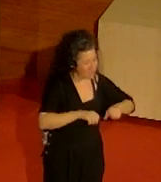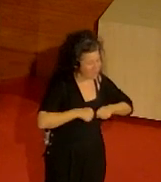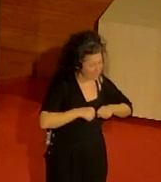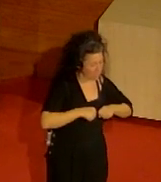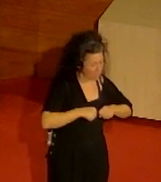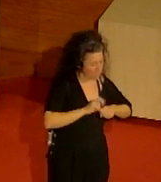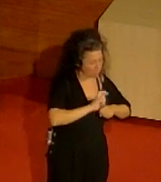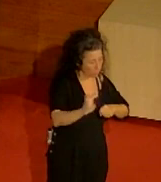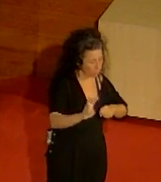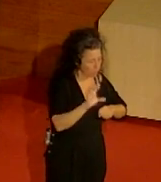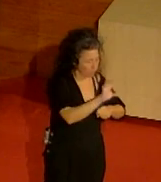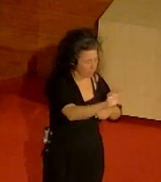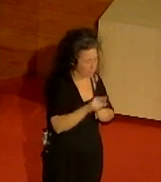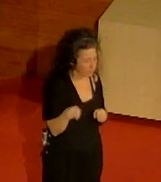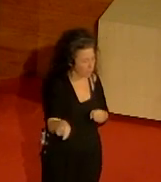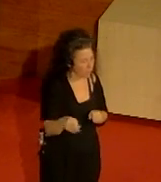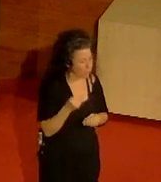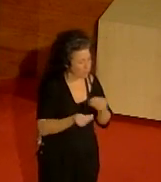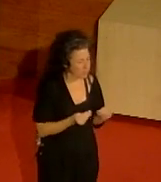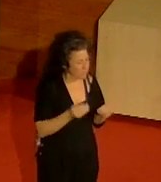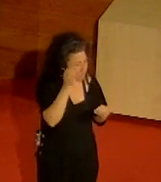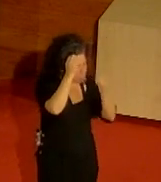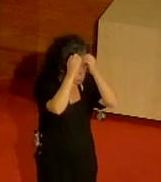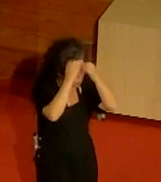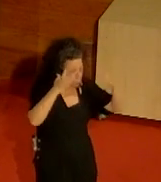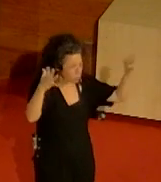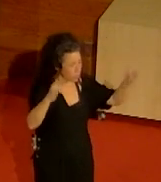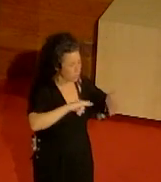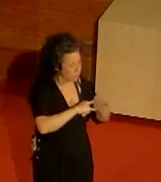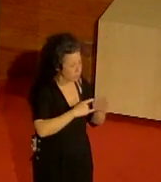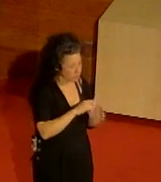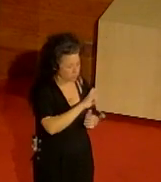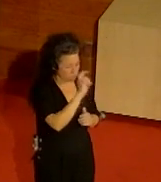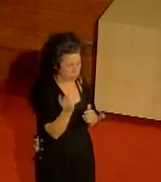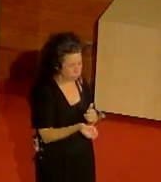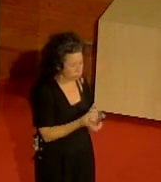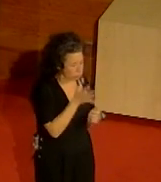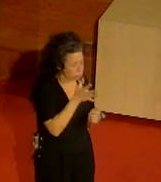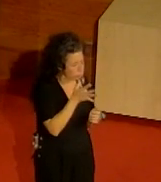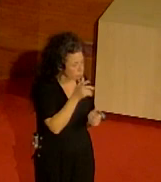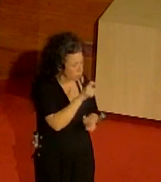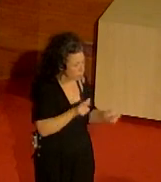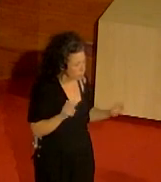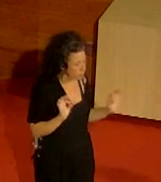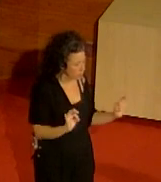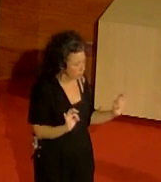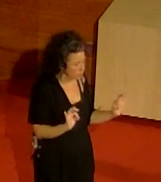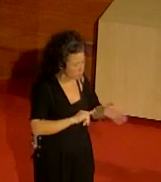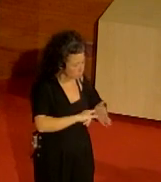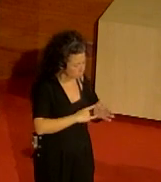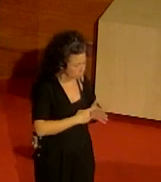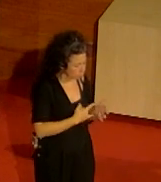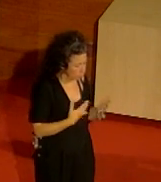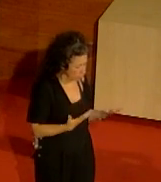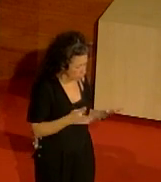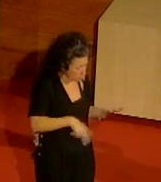ocurre allí? Pues que todos los sueños o los proyectos que tienes, ¿no? El ser humano que es, los seres humanos somos un proyecto, ¿no?